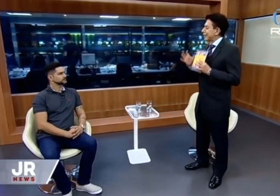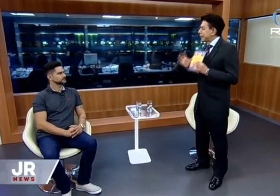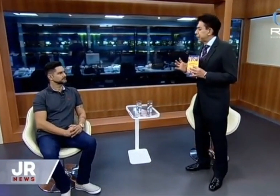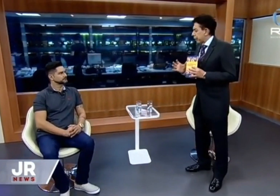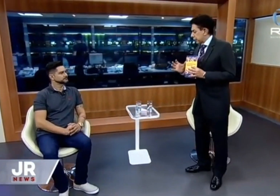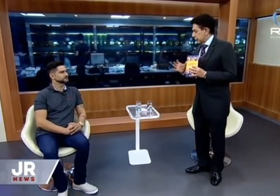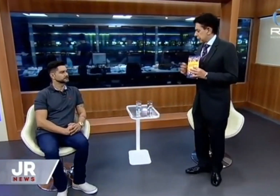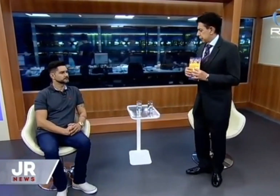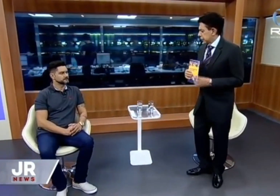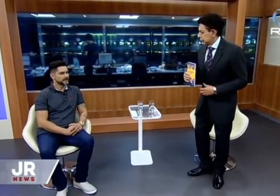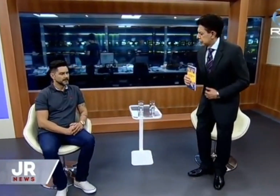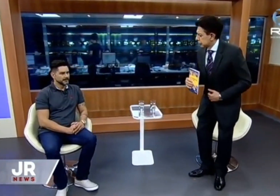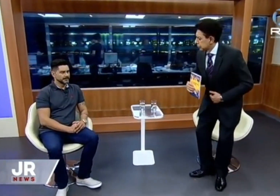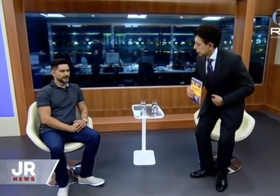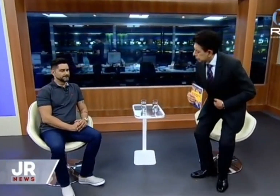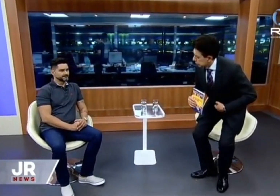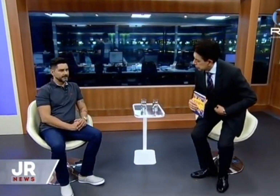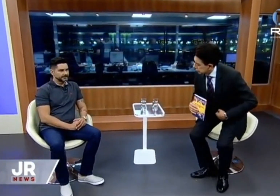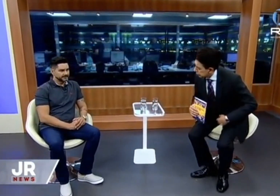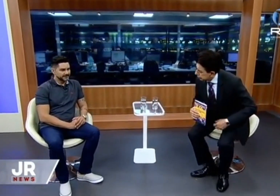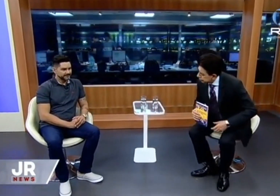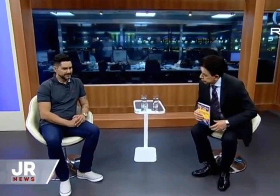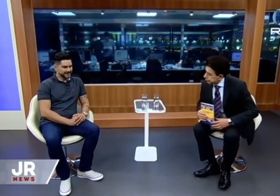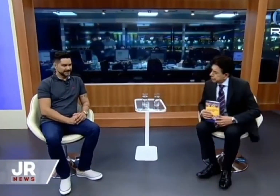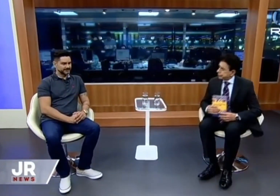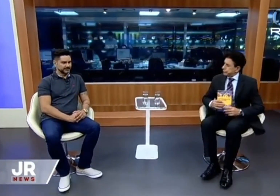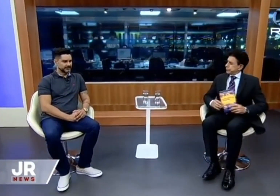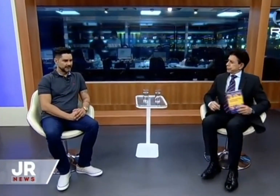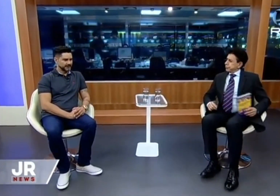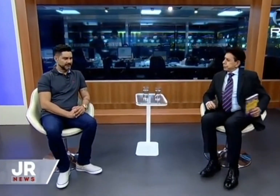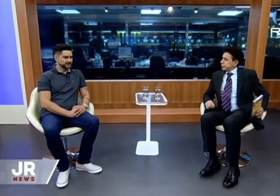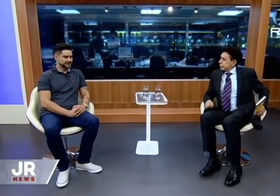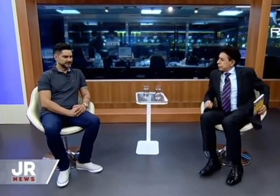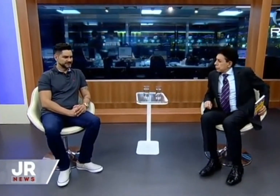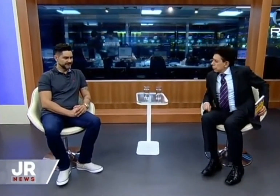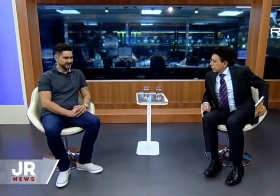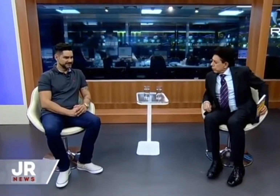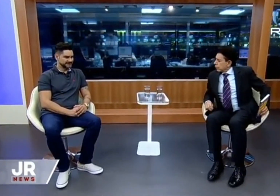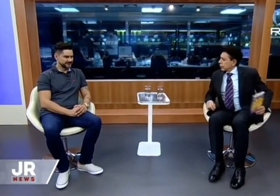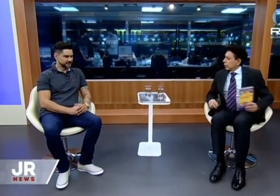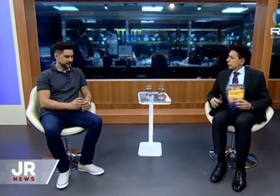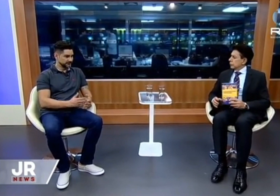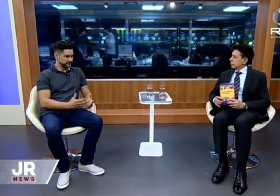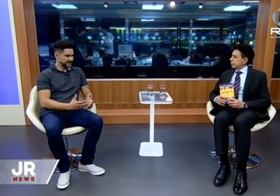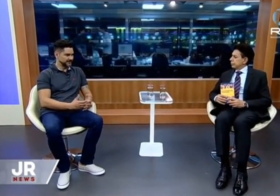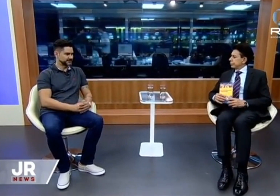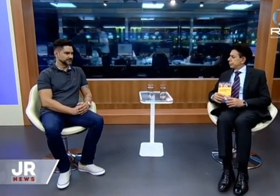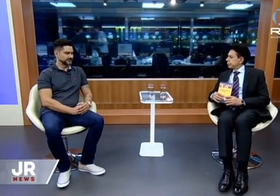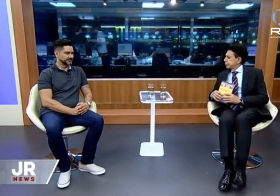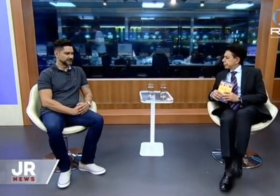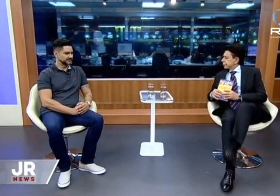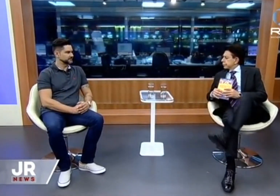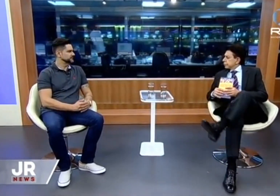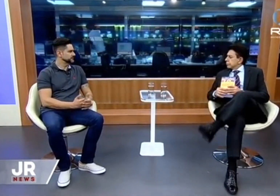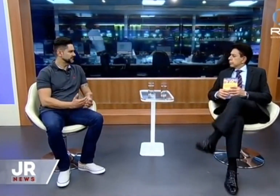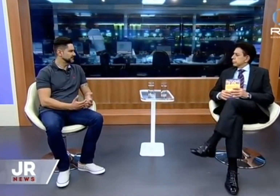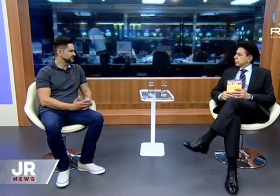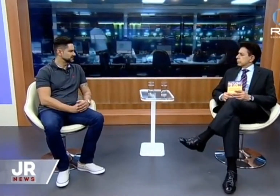de Libras? Na verdade, a língua de sinais, enquanto linguagem, ela sempre foi usada pela